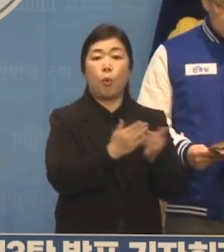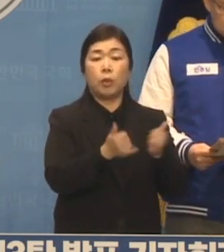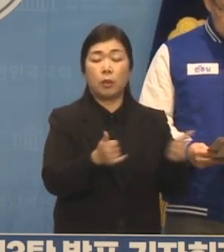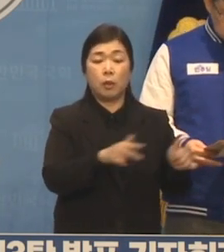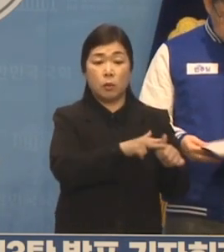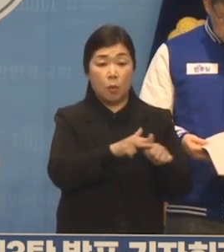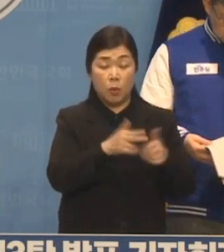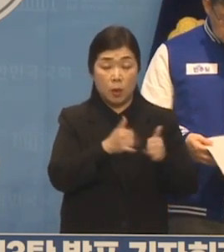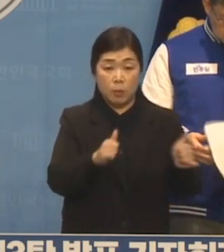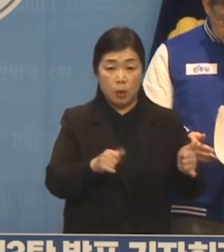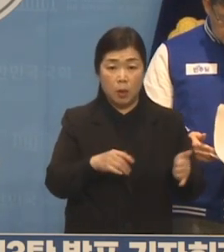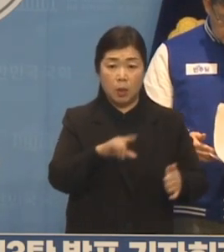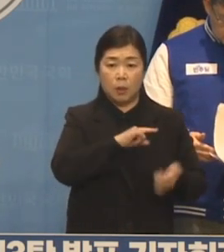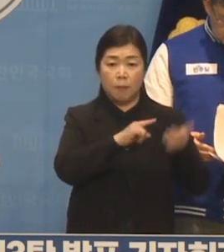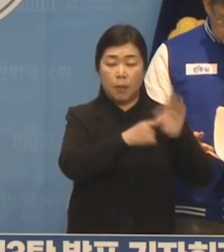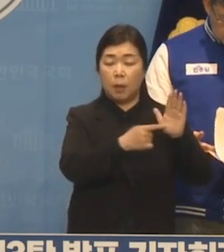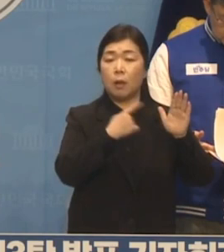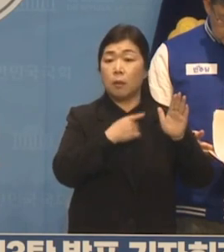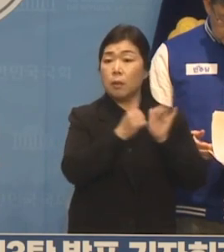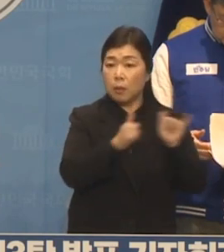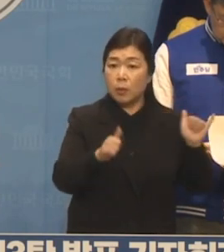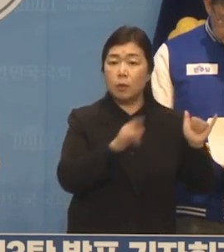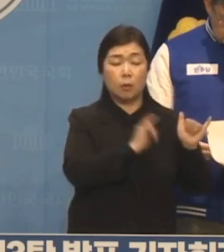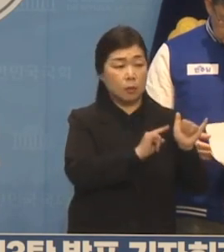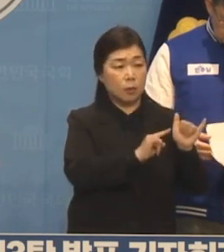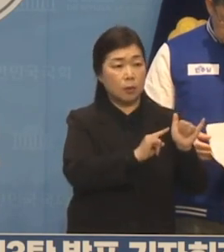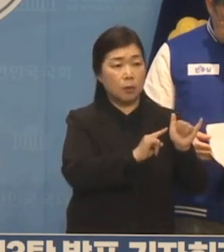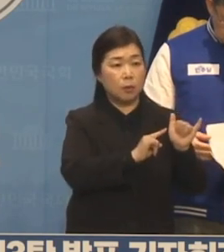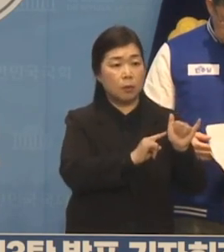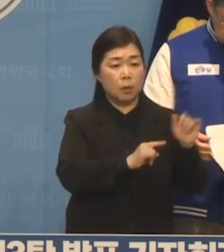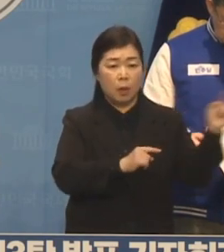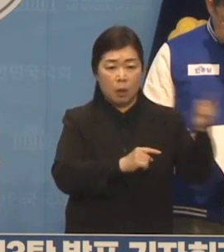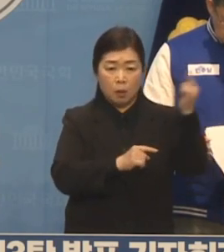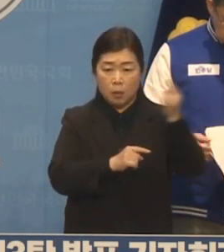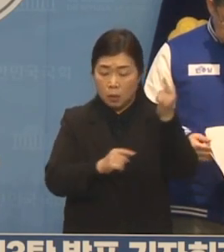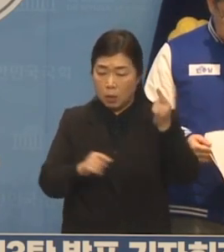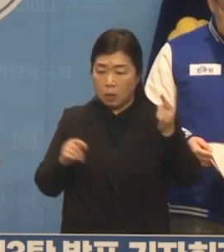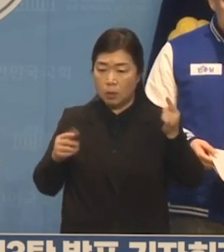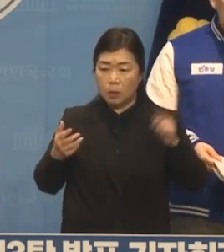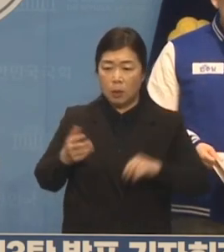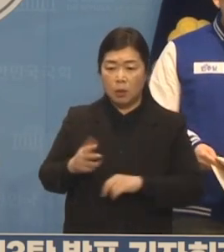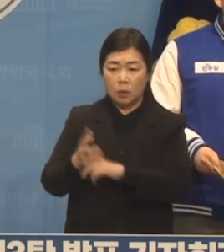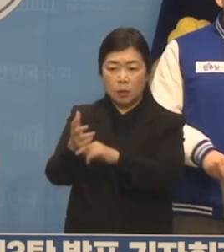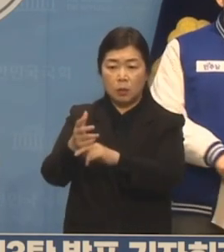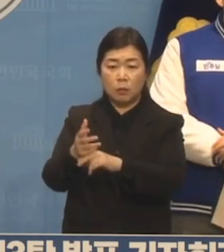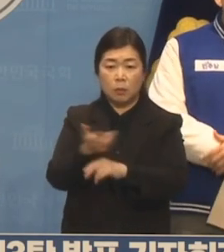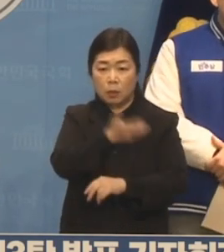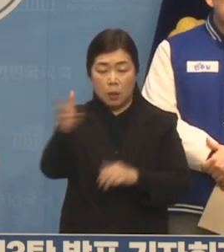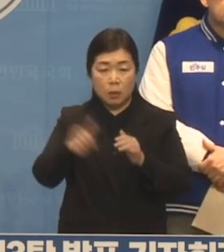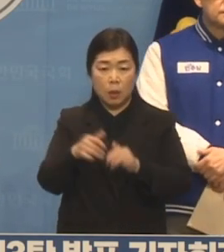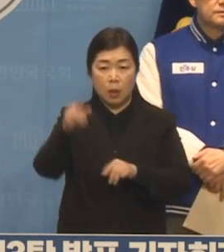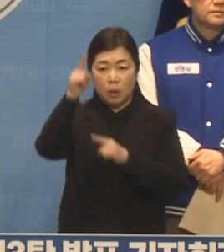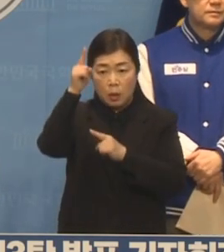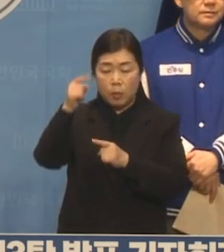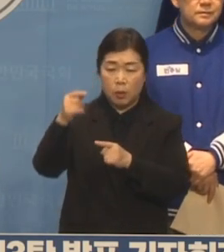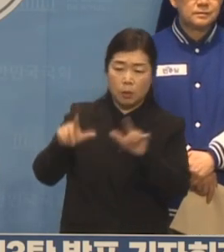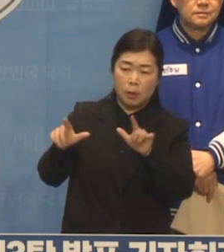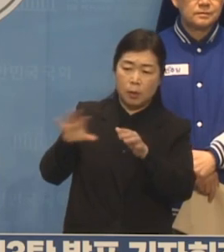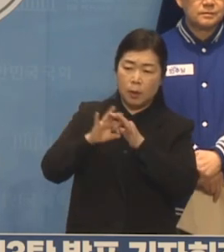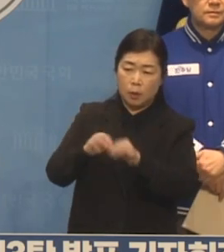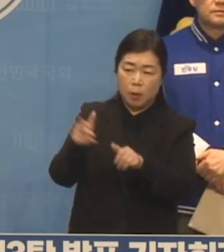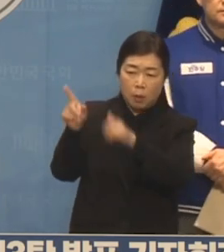정보관이라고 밝힌 사람이 있었습니다. 그 사람은 헬기가 응급실로 이동하는 동안 이 대표 상태를